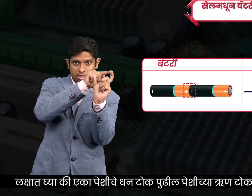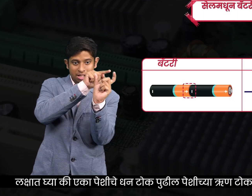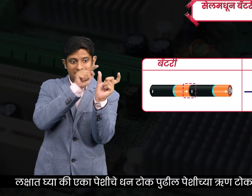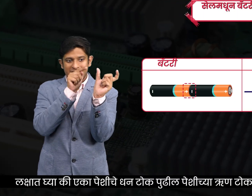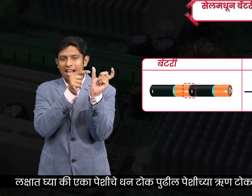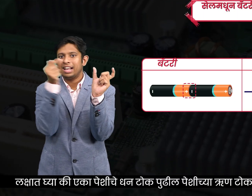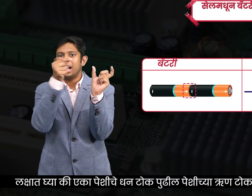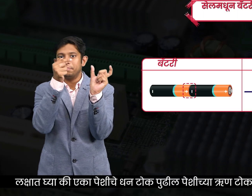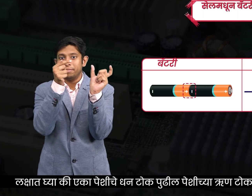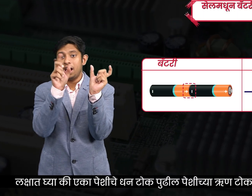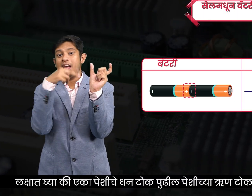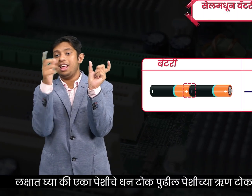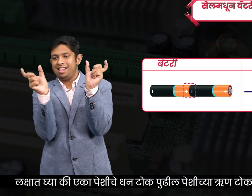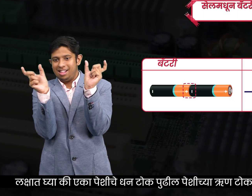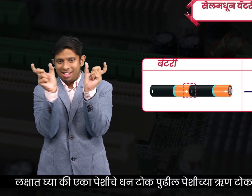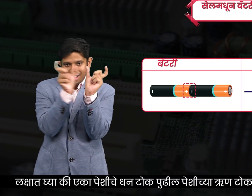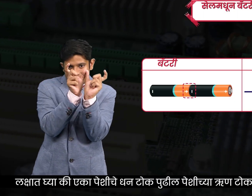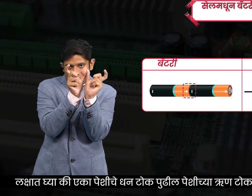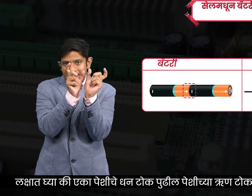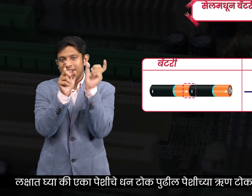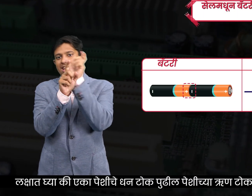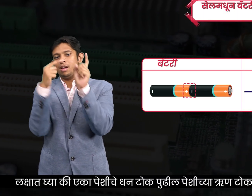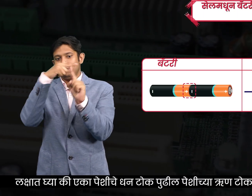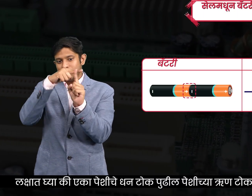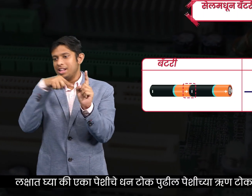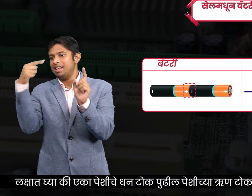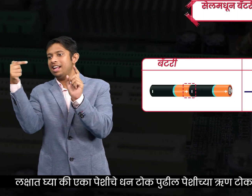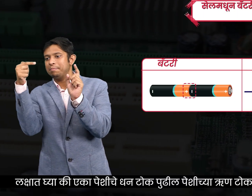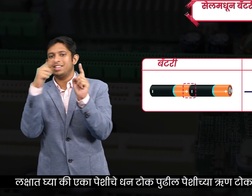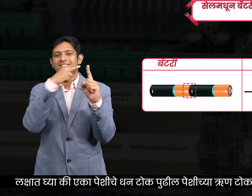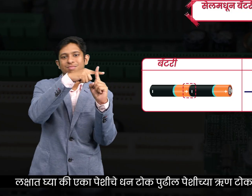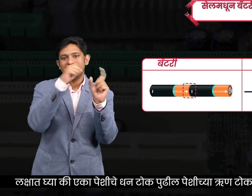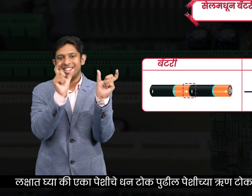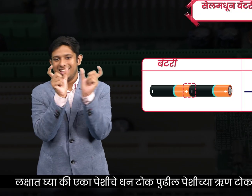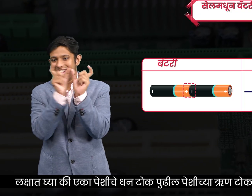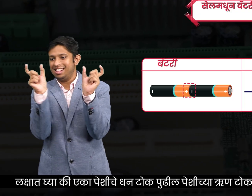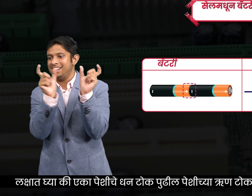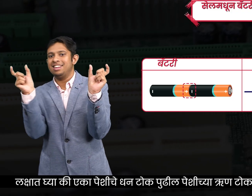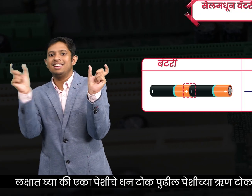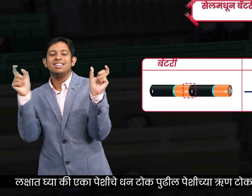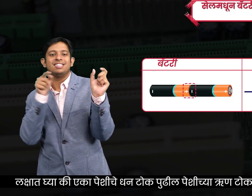टोकाशी जोडले जातात.